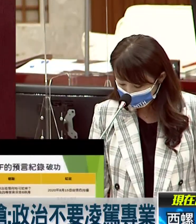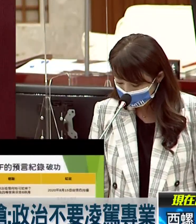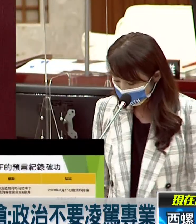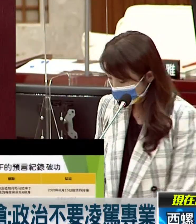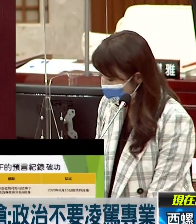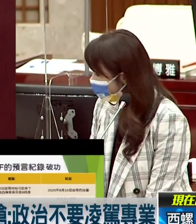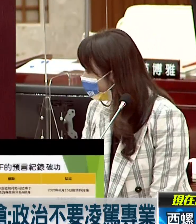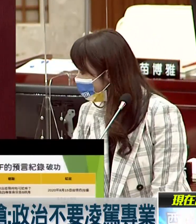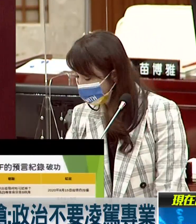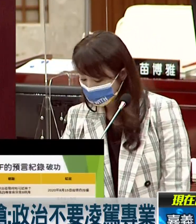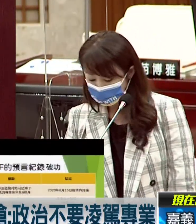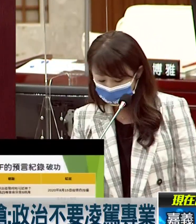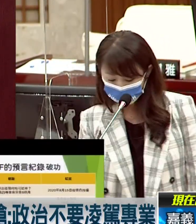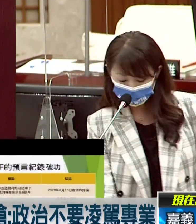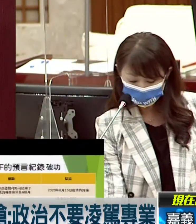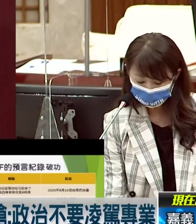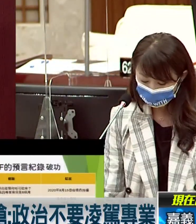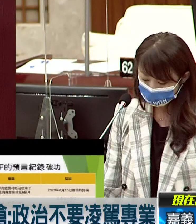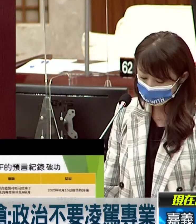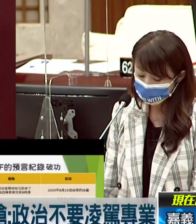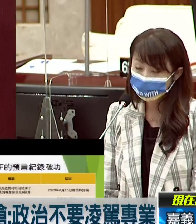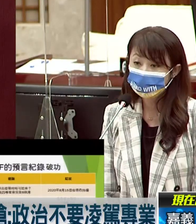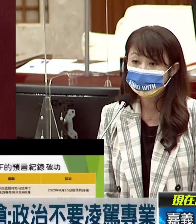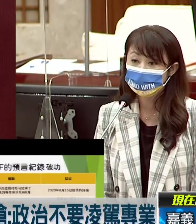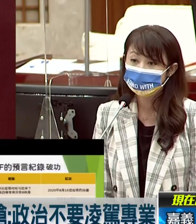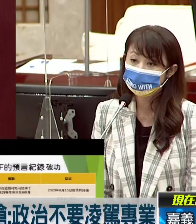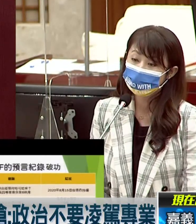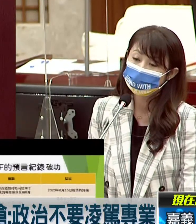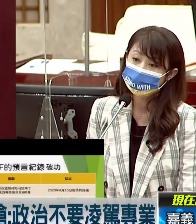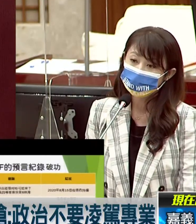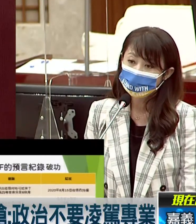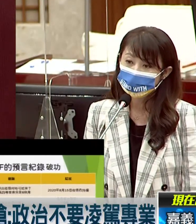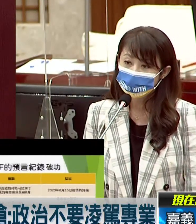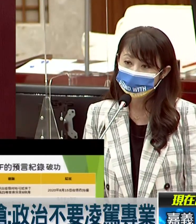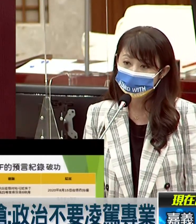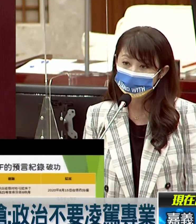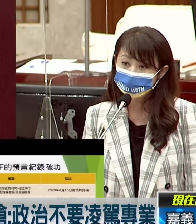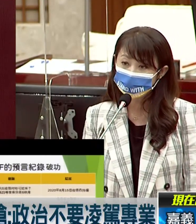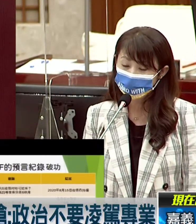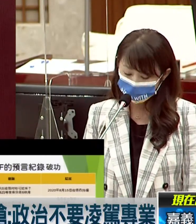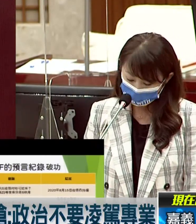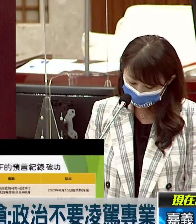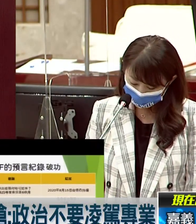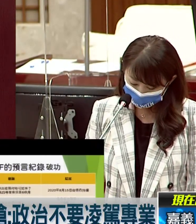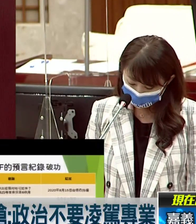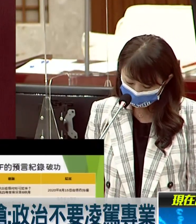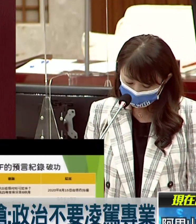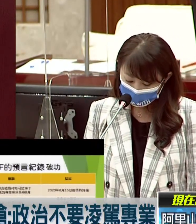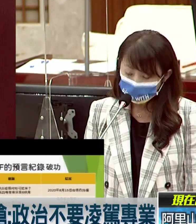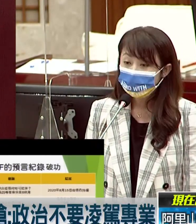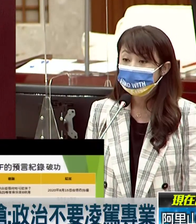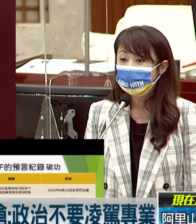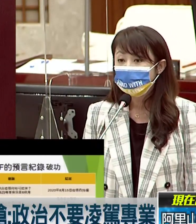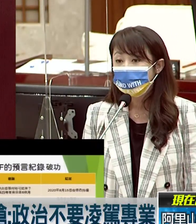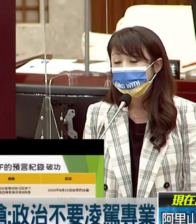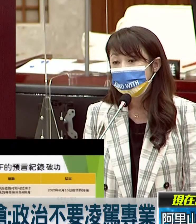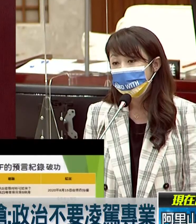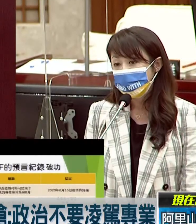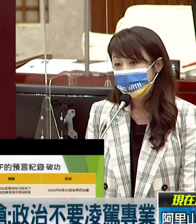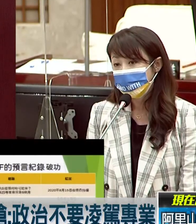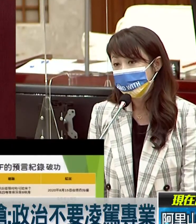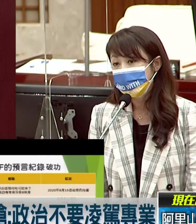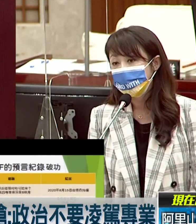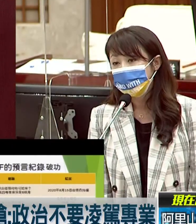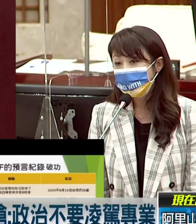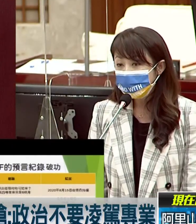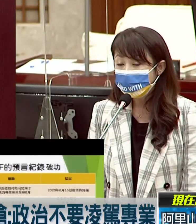员讽刺会破功， 四月疫情有可能缓步，特别是这样的，入境的那个隔离时间在缩短